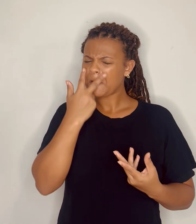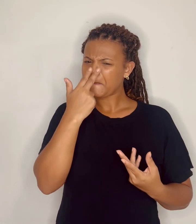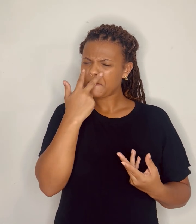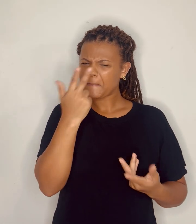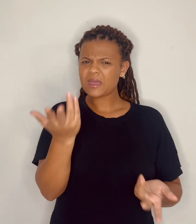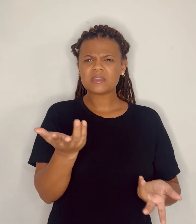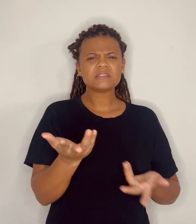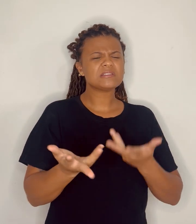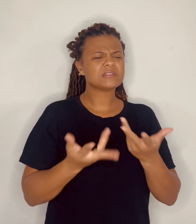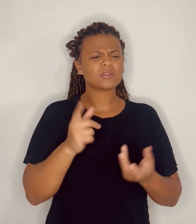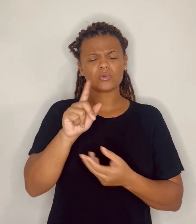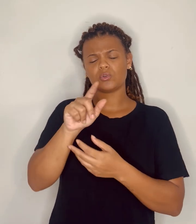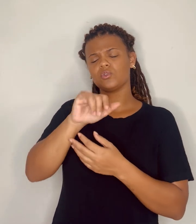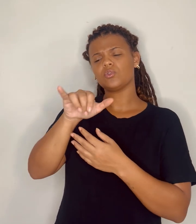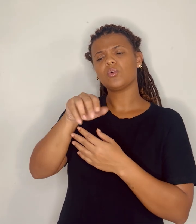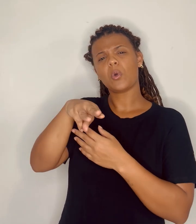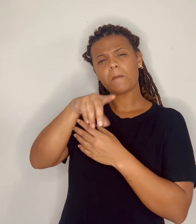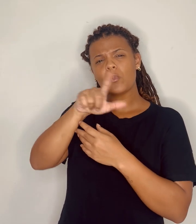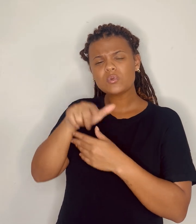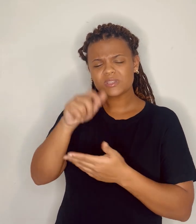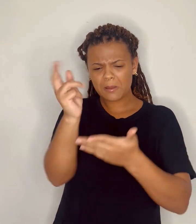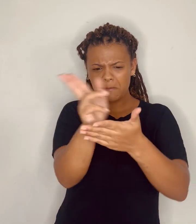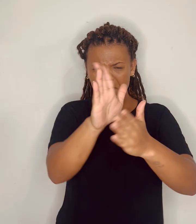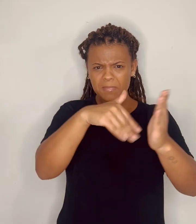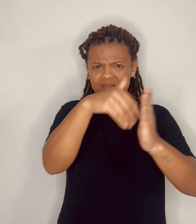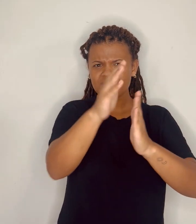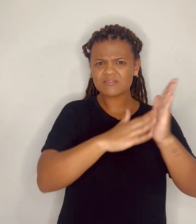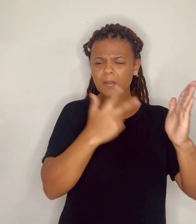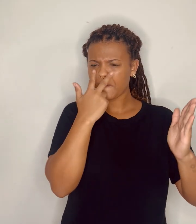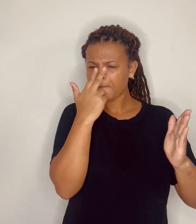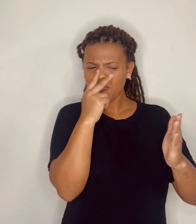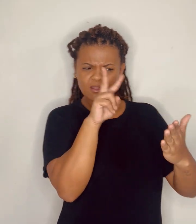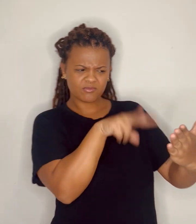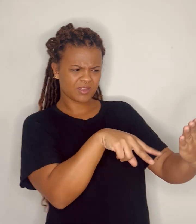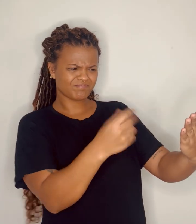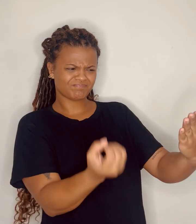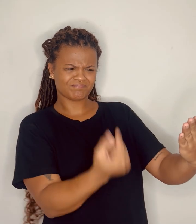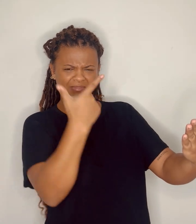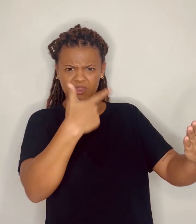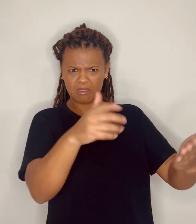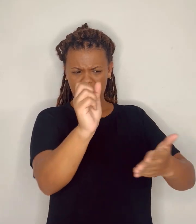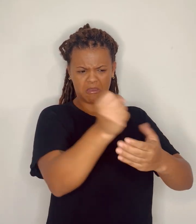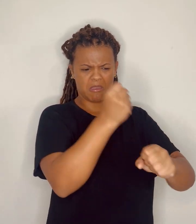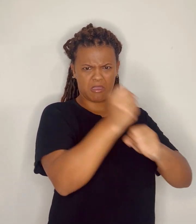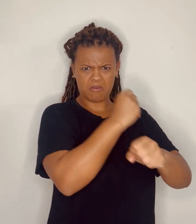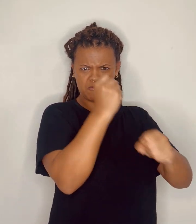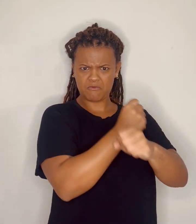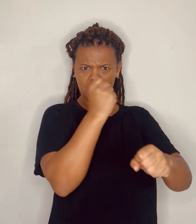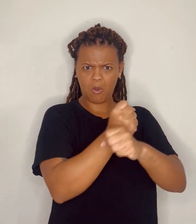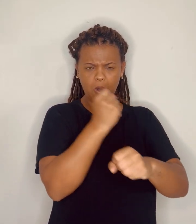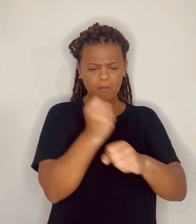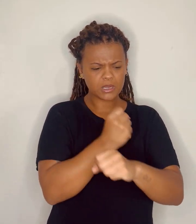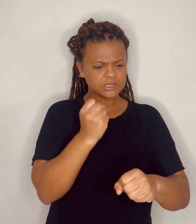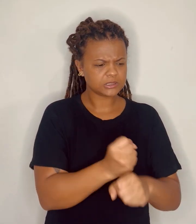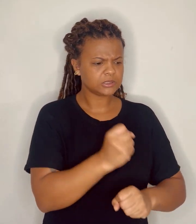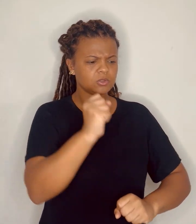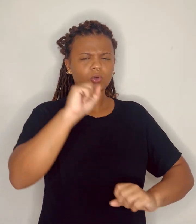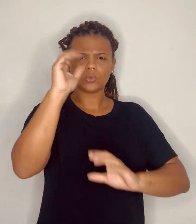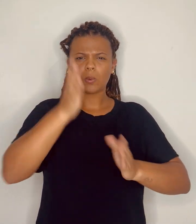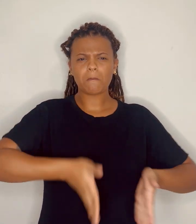João Francisco Musas, onde a Valentim aparece como autor do projeto de reforma dessa edificação, ao